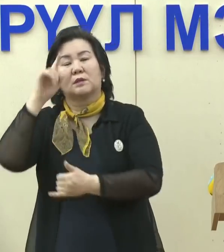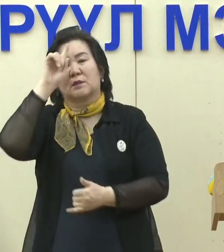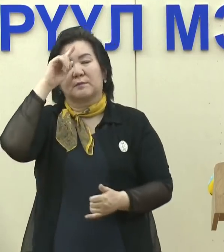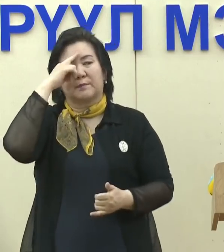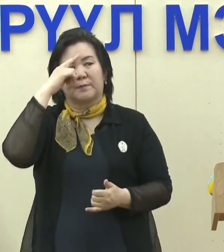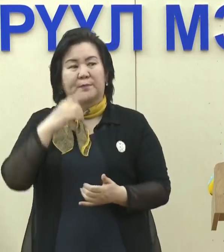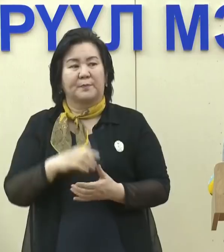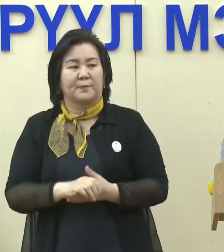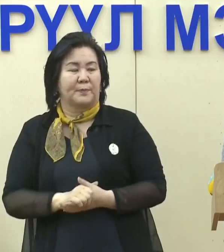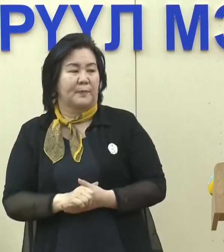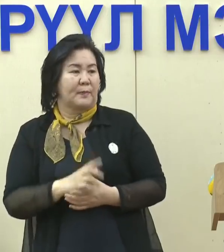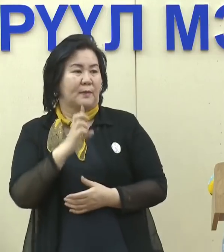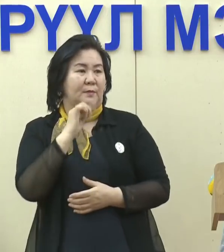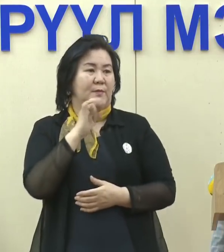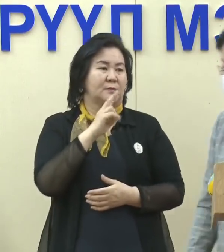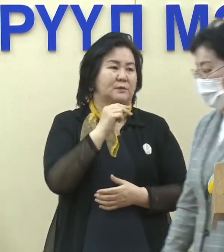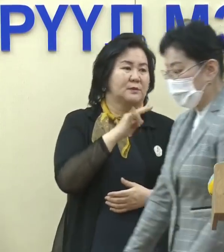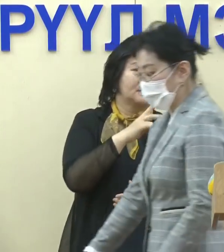За буян жаргалаар хариулна.